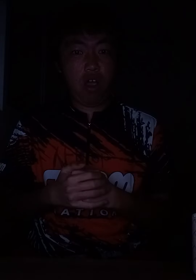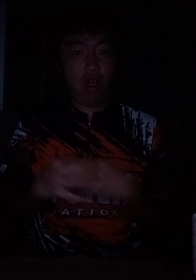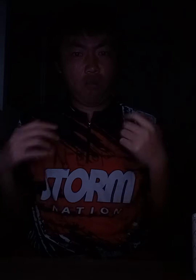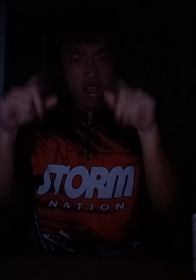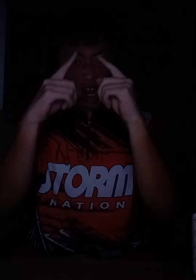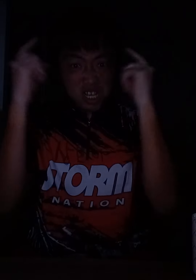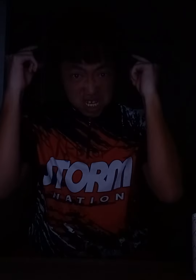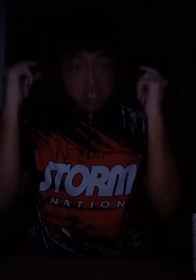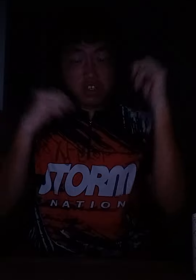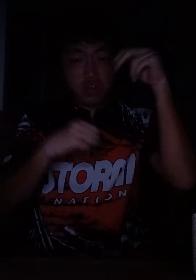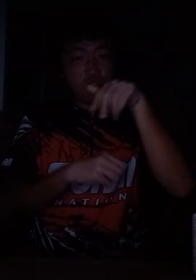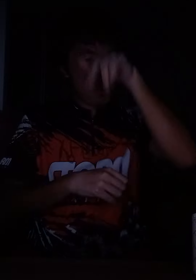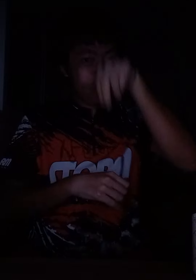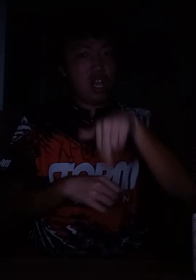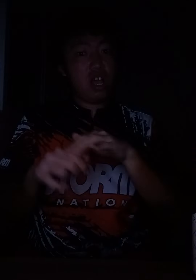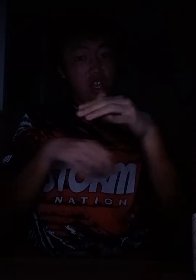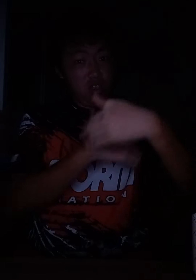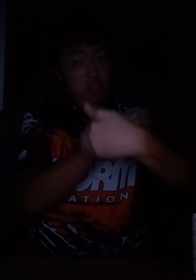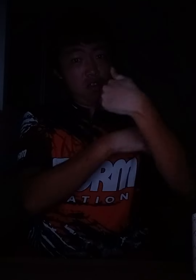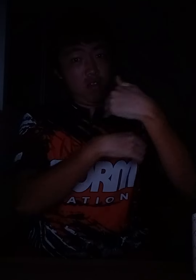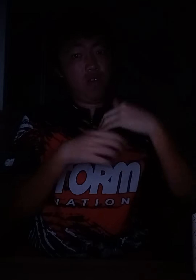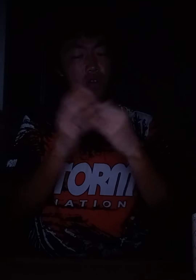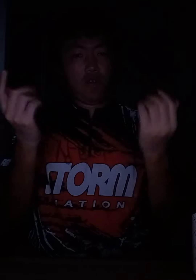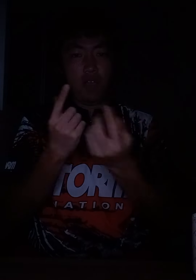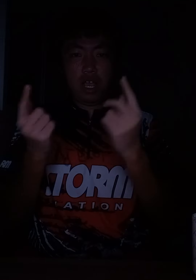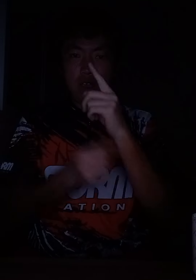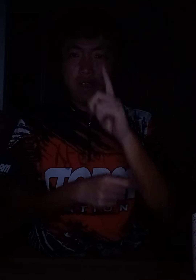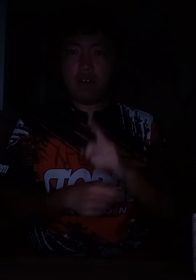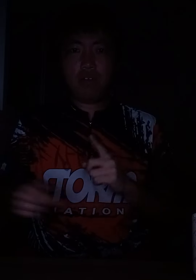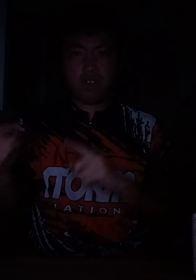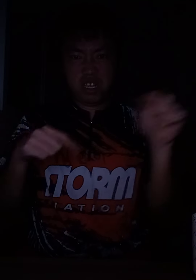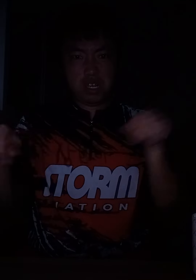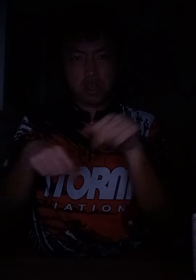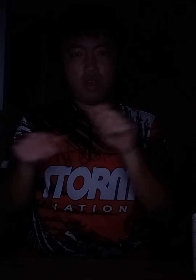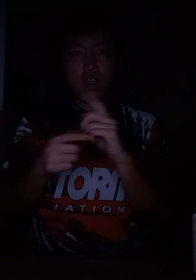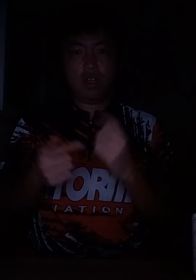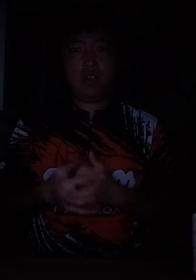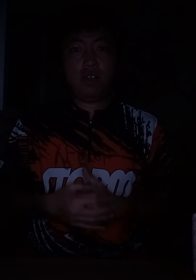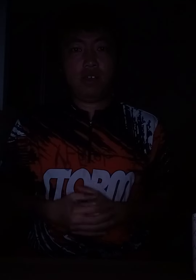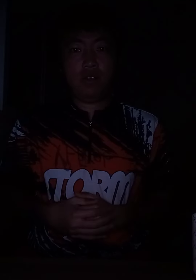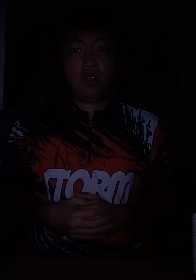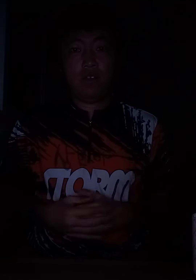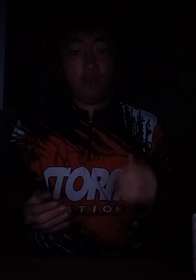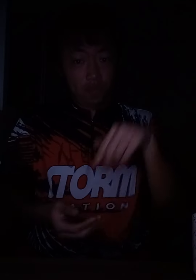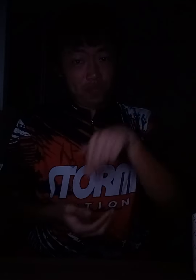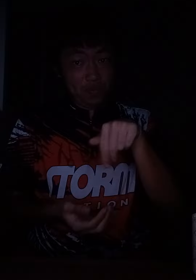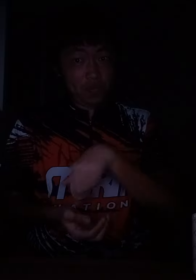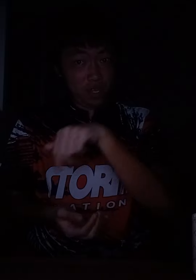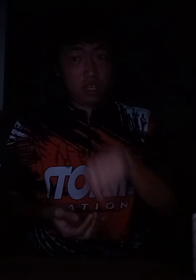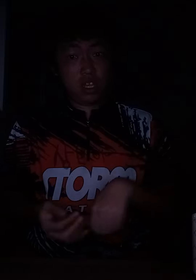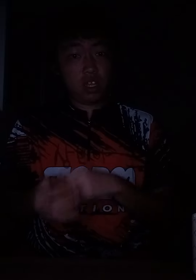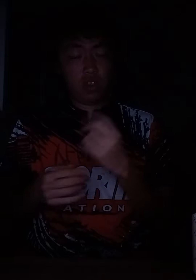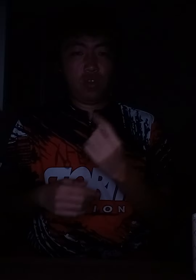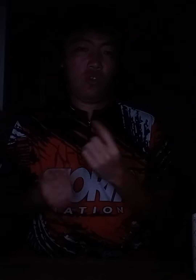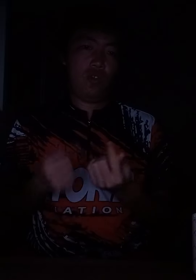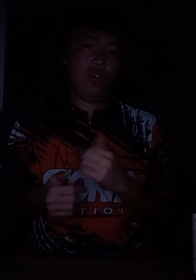마스크를 쓰지 않고 지하철을 탔다가 다른 승객들과 승강기를 벌인 상황. 민원을 받고 출동한 영무원이 열차에